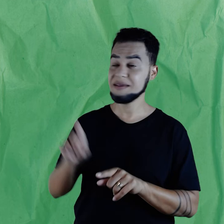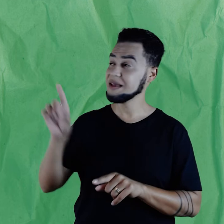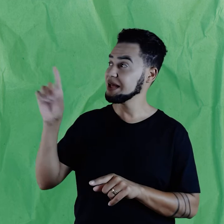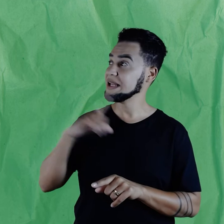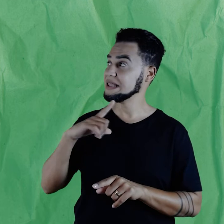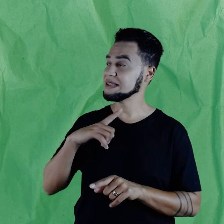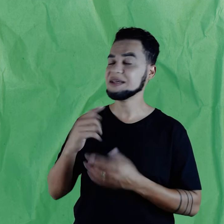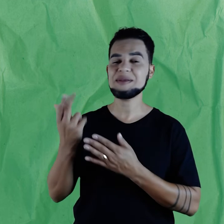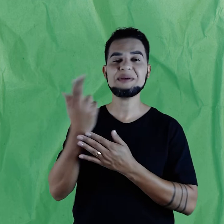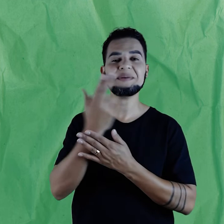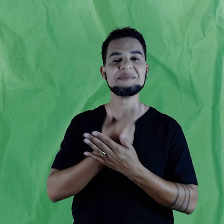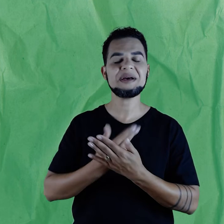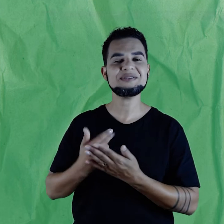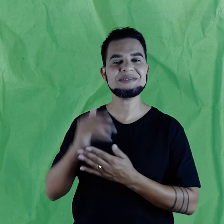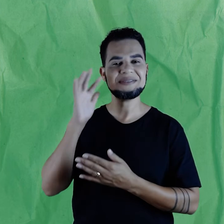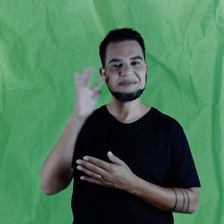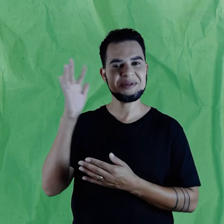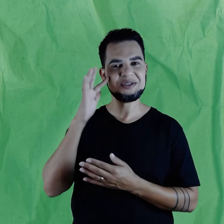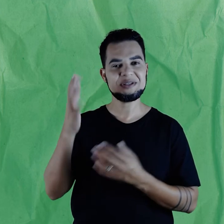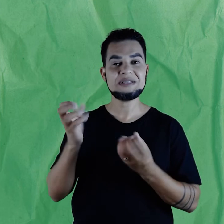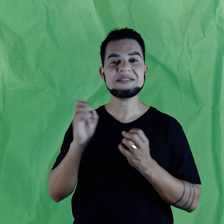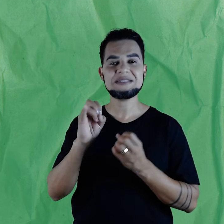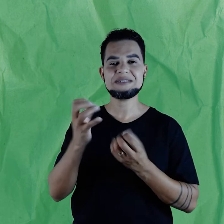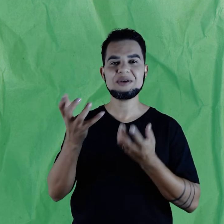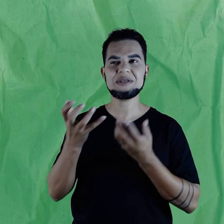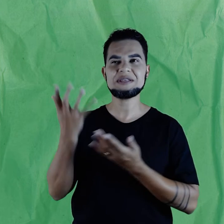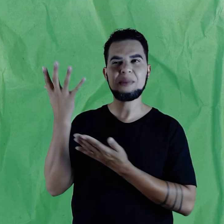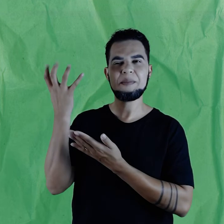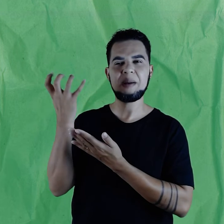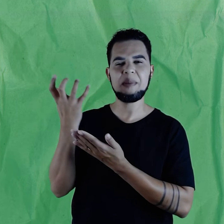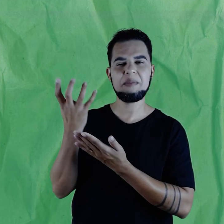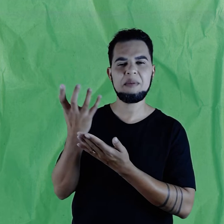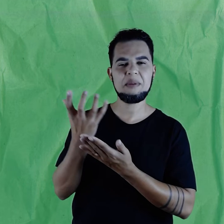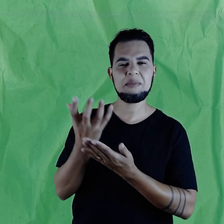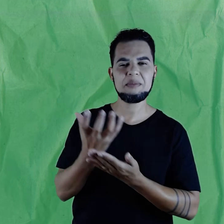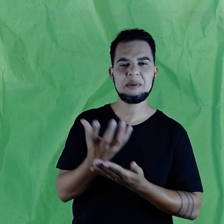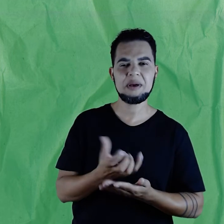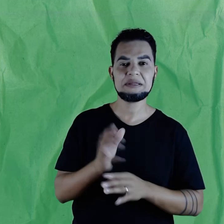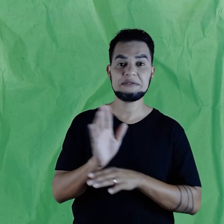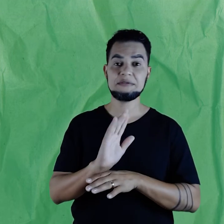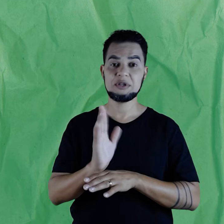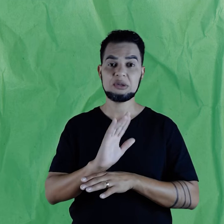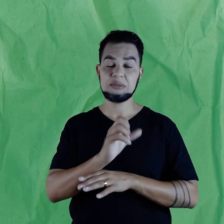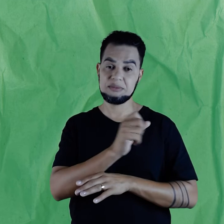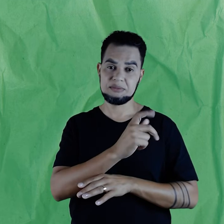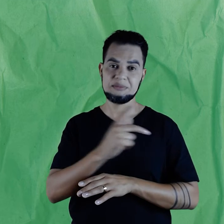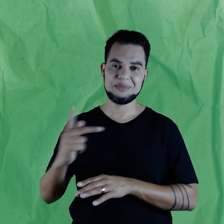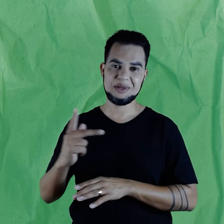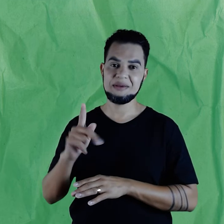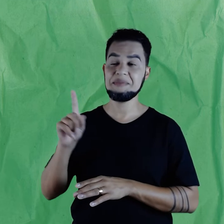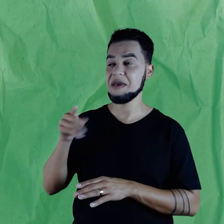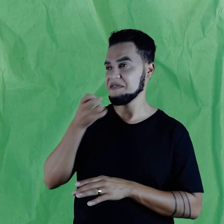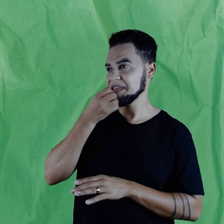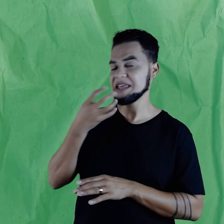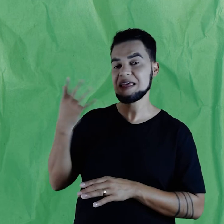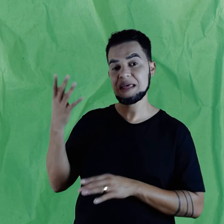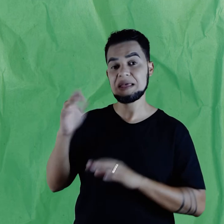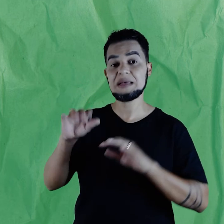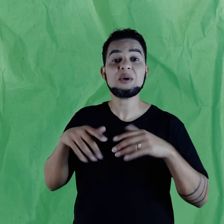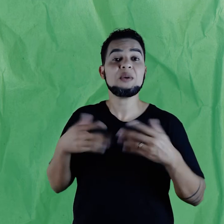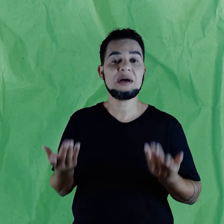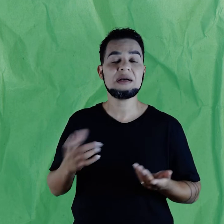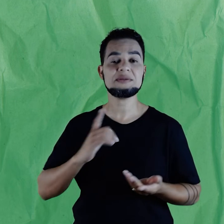imagem. Então, imagine que a gente queira renderizar ali uma lista de filmes no aplicativo. Né? Fica muito bom quando a gente